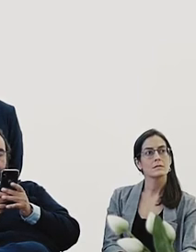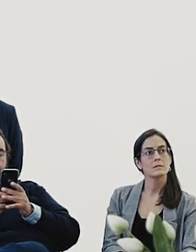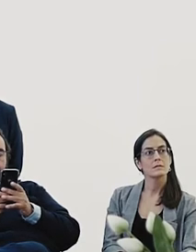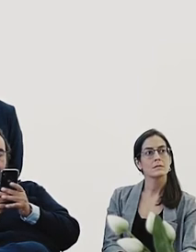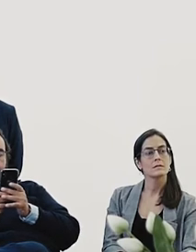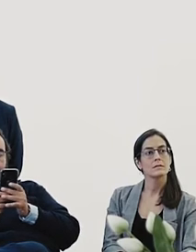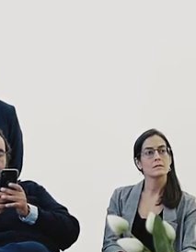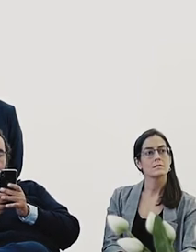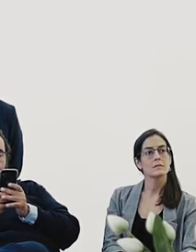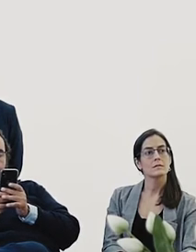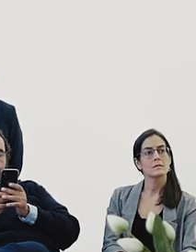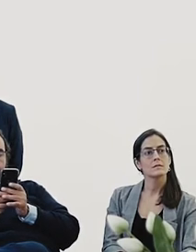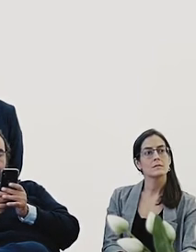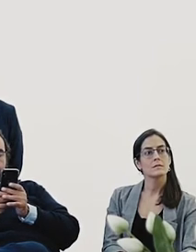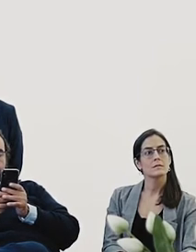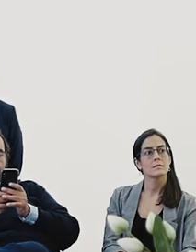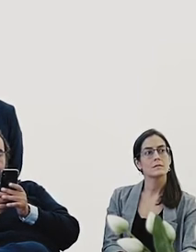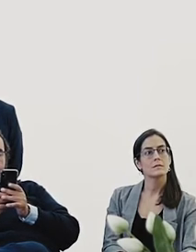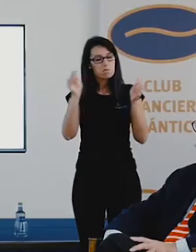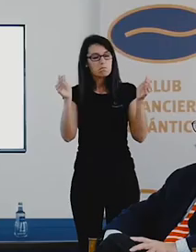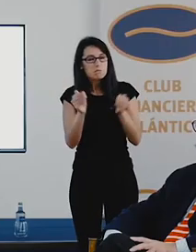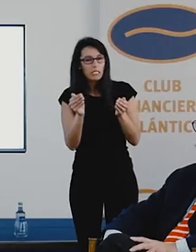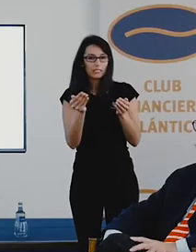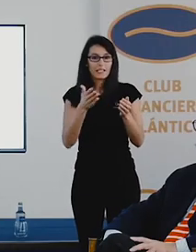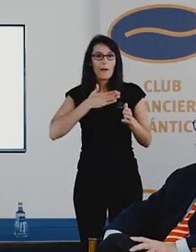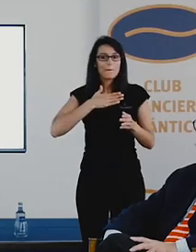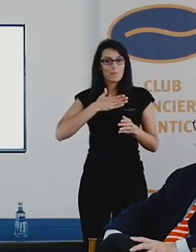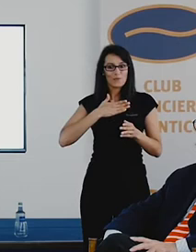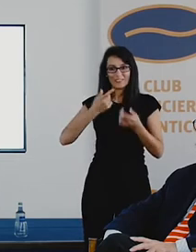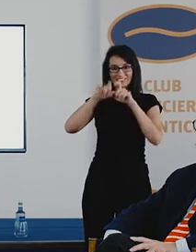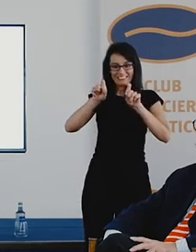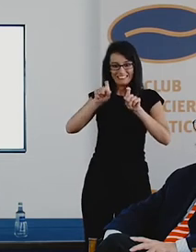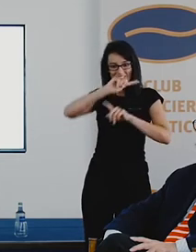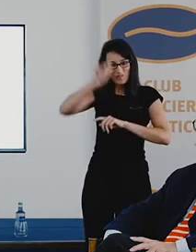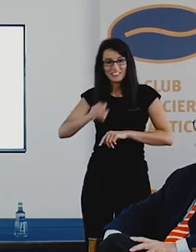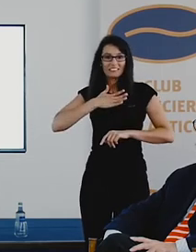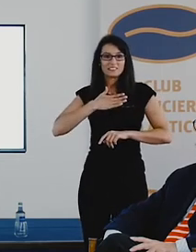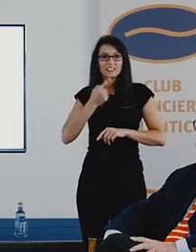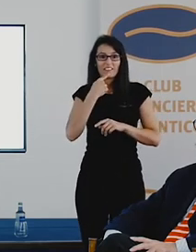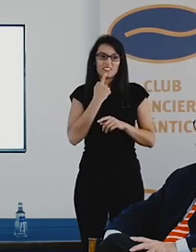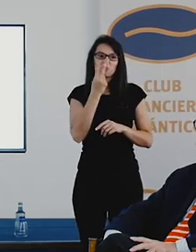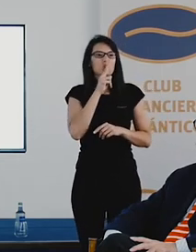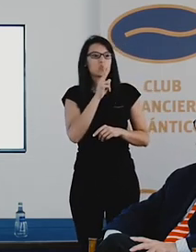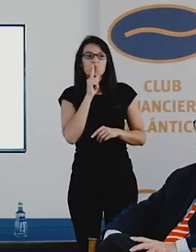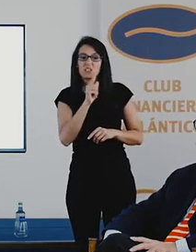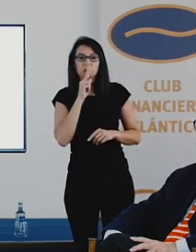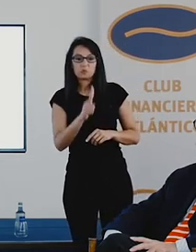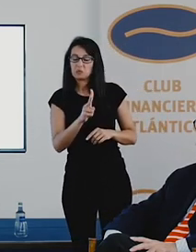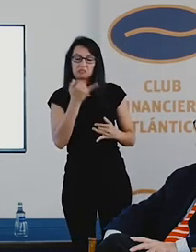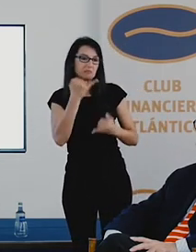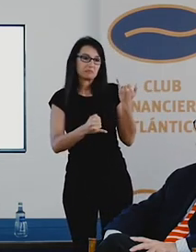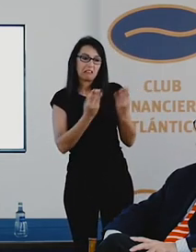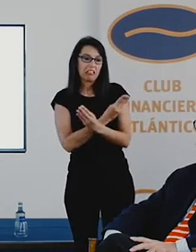fundaciones pequeñas como la nuestra, o como todavía es la nuestra, suelen morir en un año o dos. Nosotros no